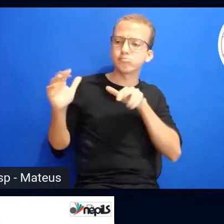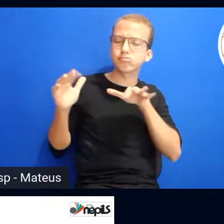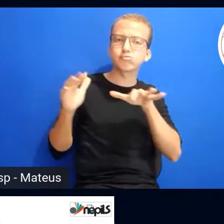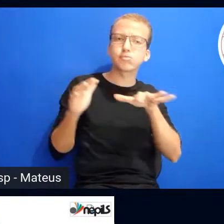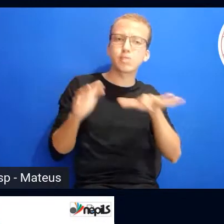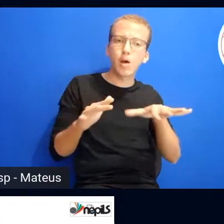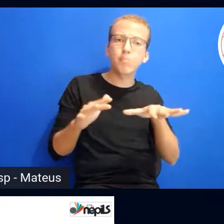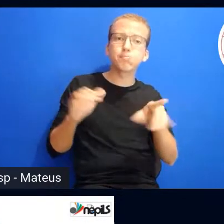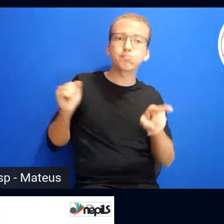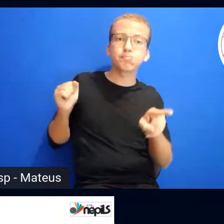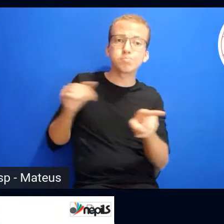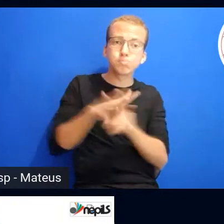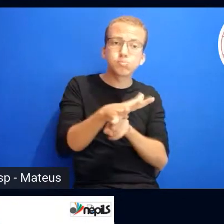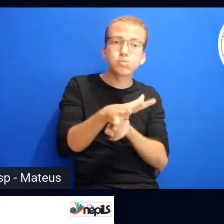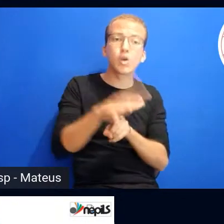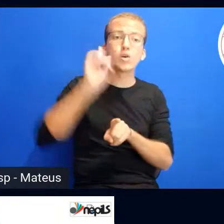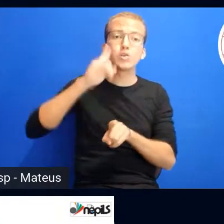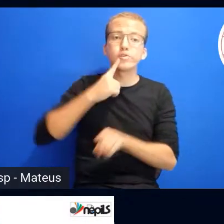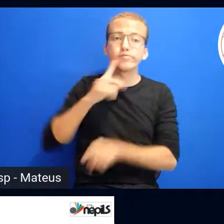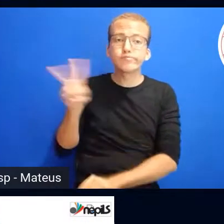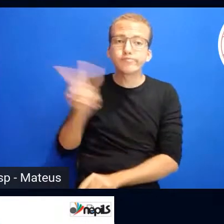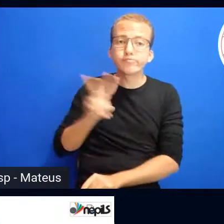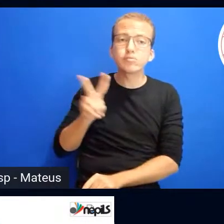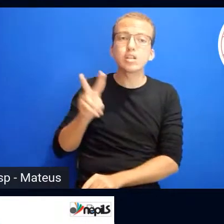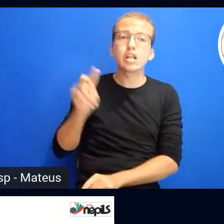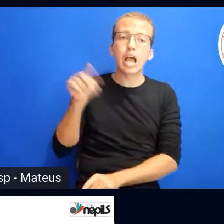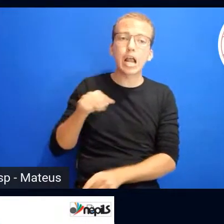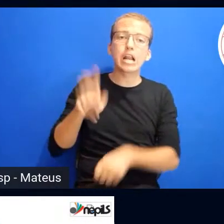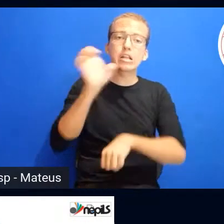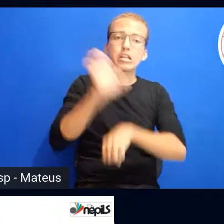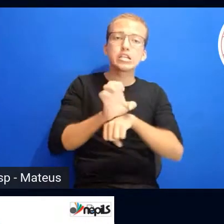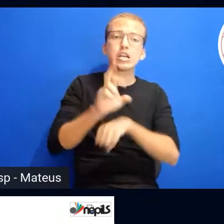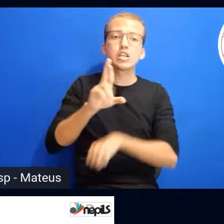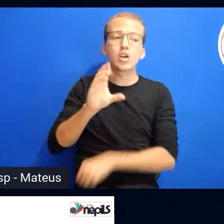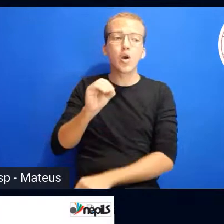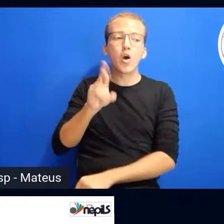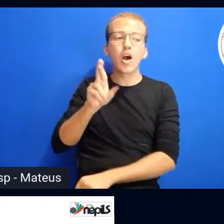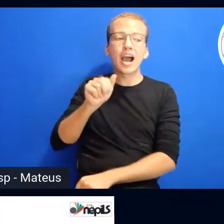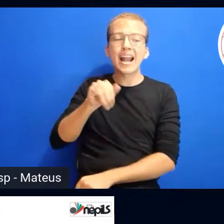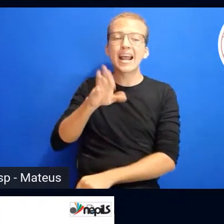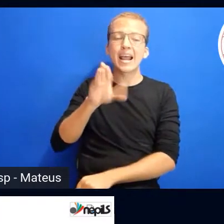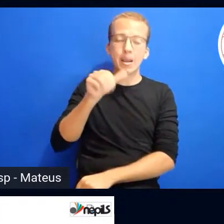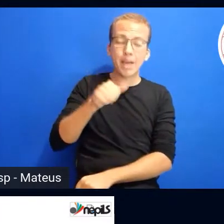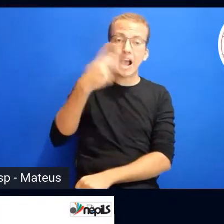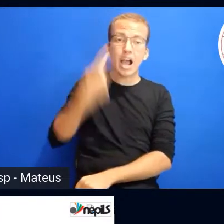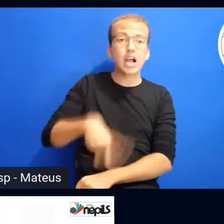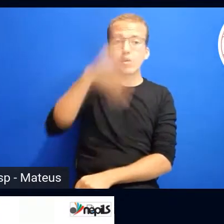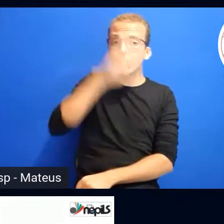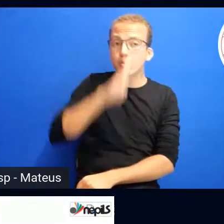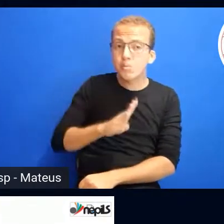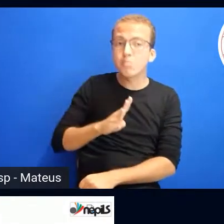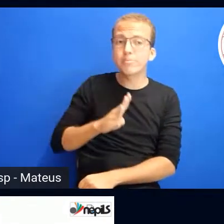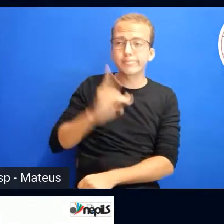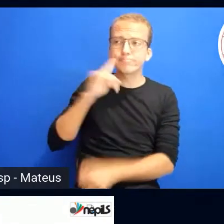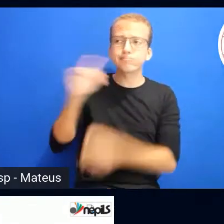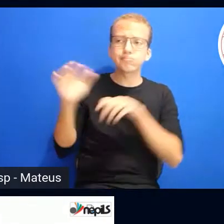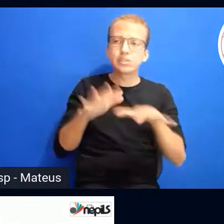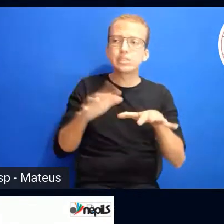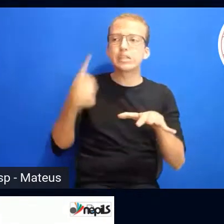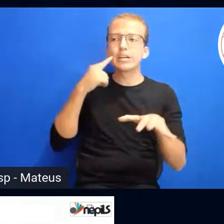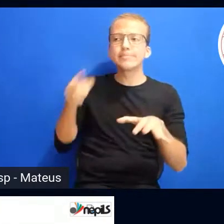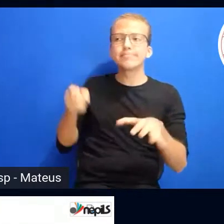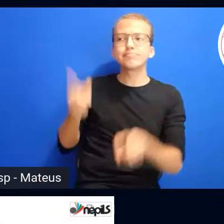surdos venezuelanos para o estado de Roraima no Brasil, nós eh buscamos então estratégias